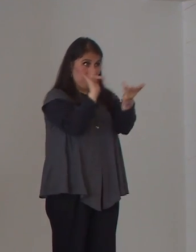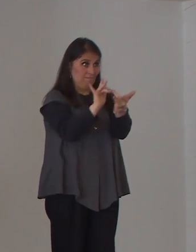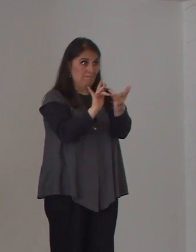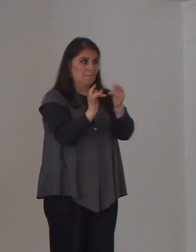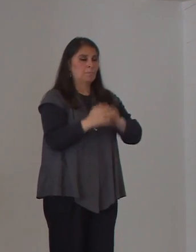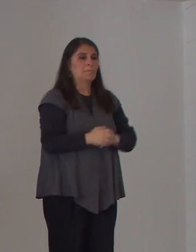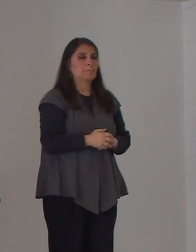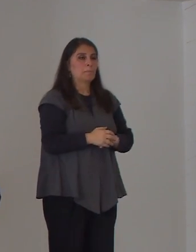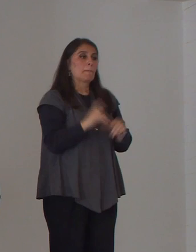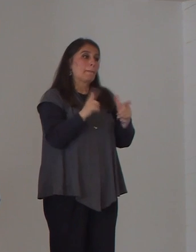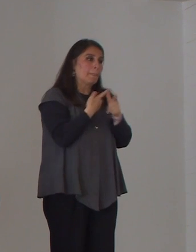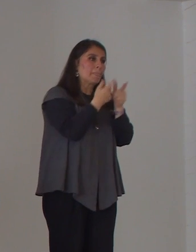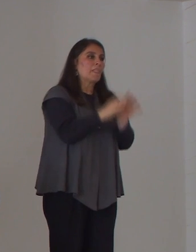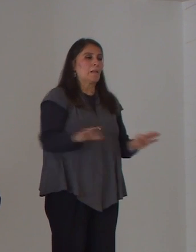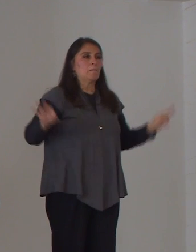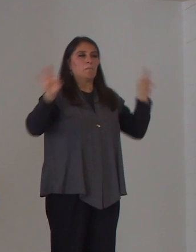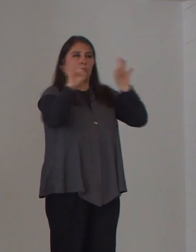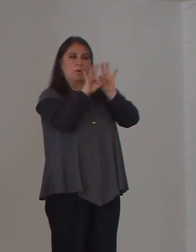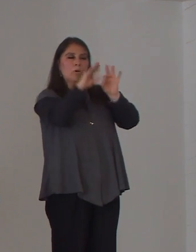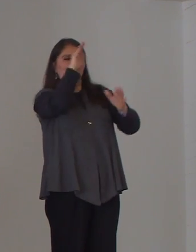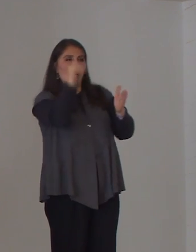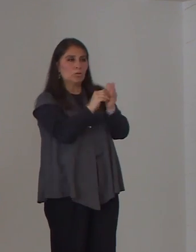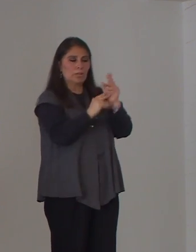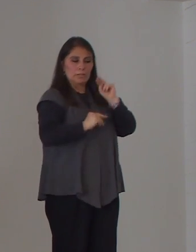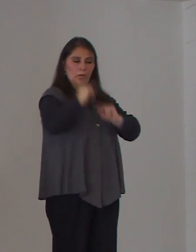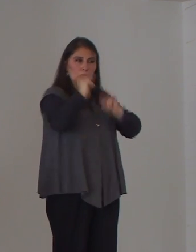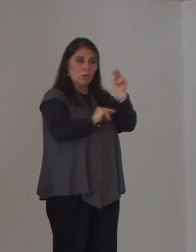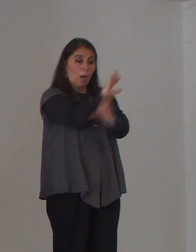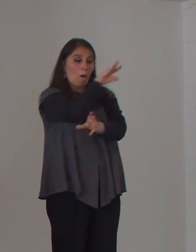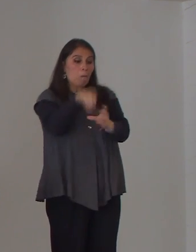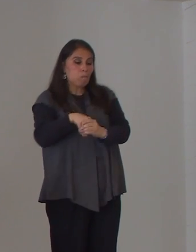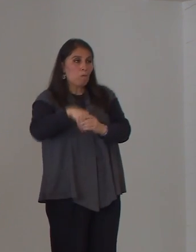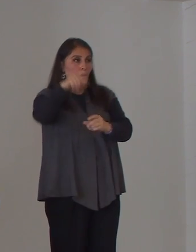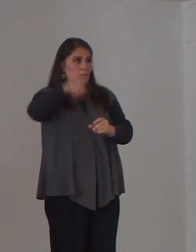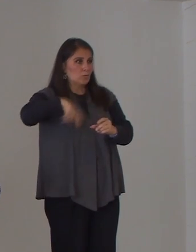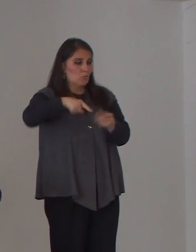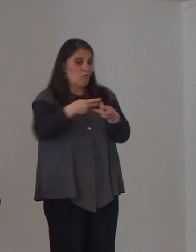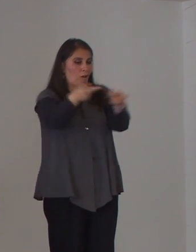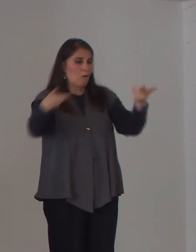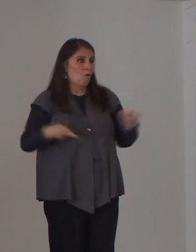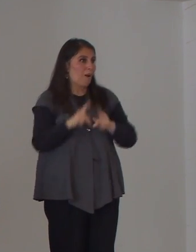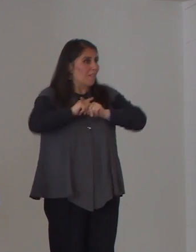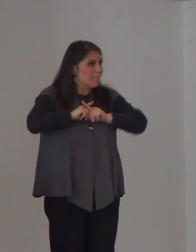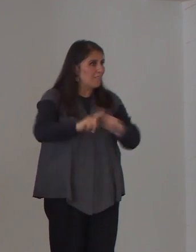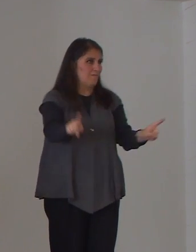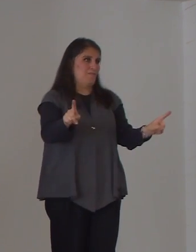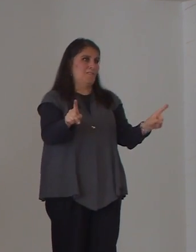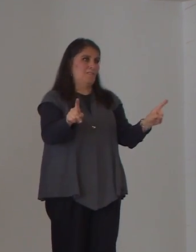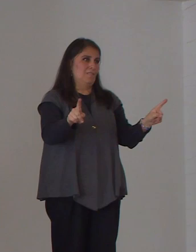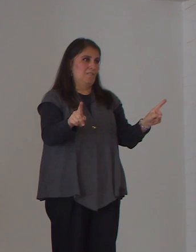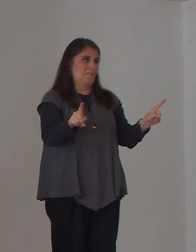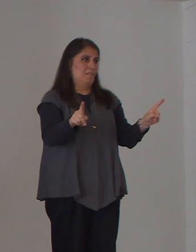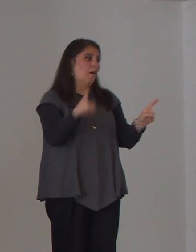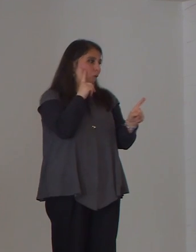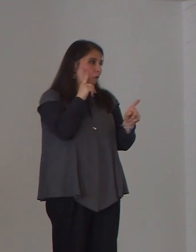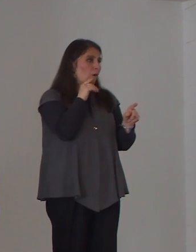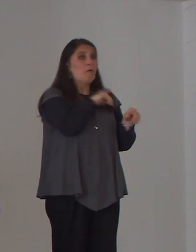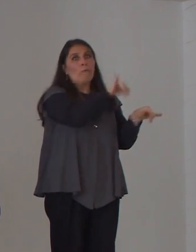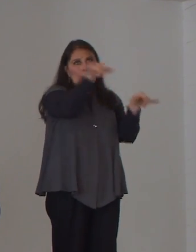imperativo volver a construir en la escuela un lugar diferente de lo común, de la diferencia.